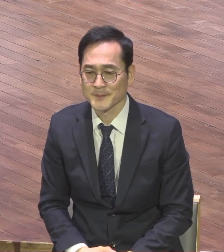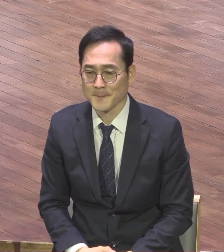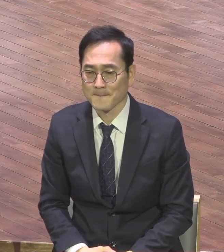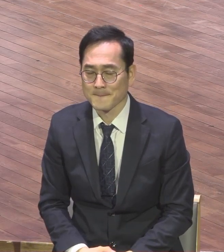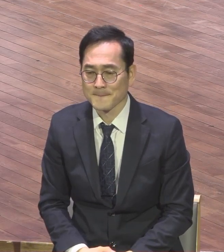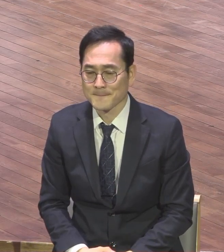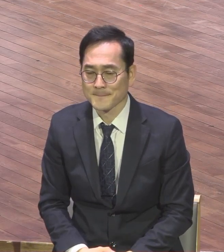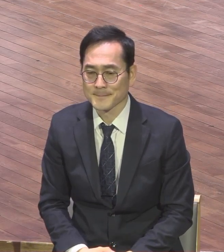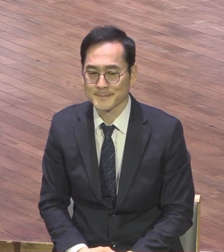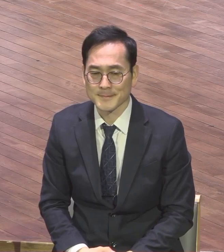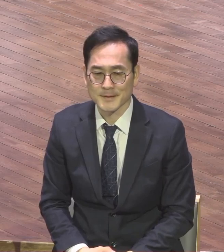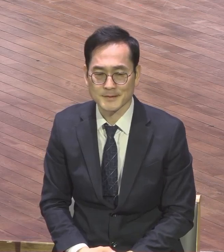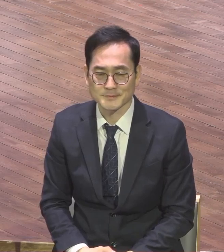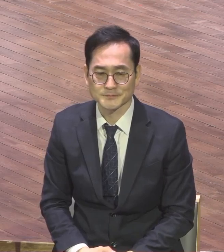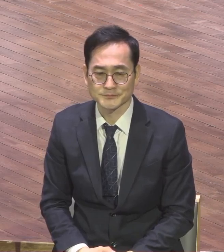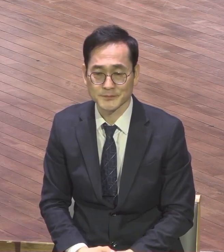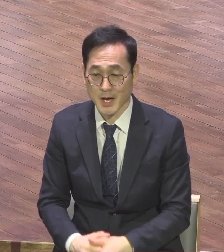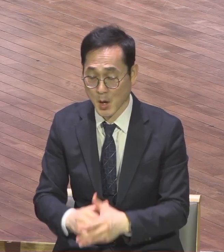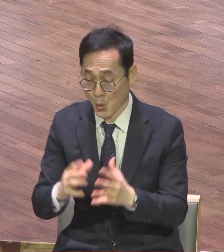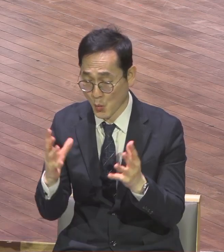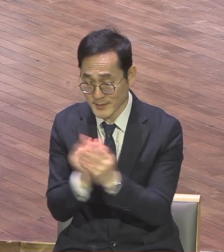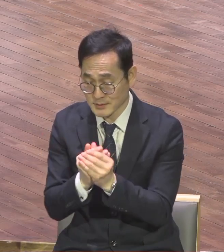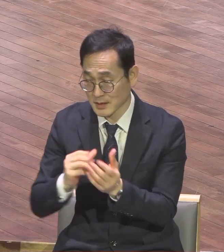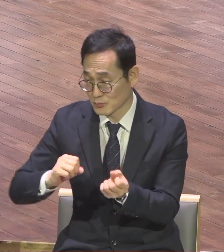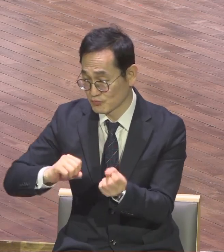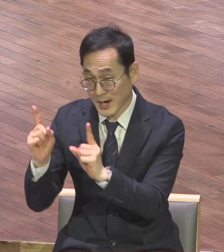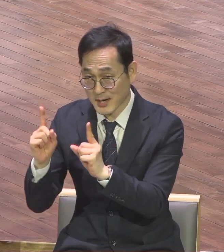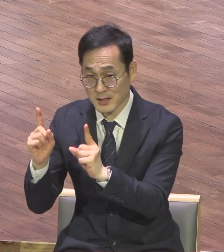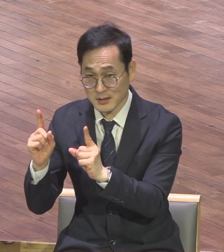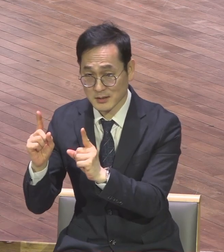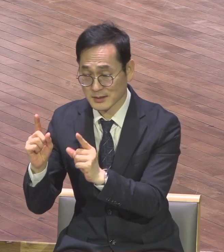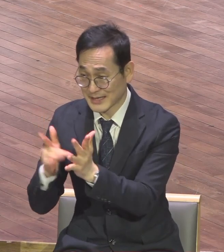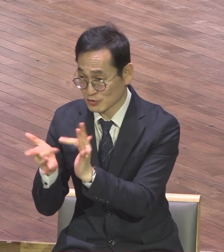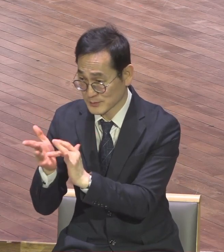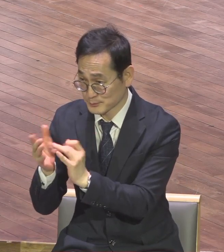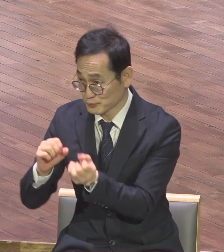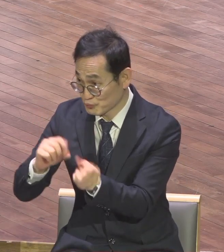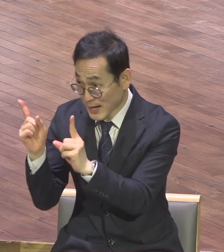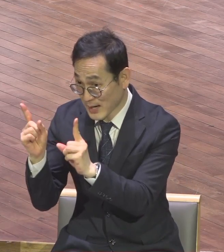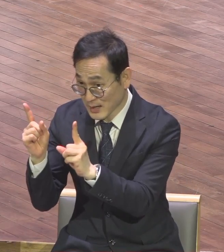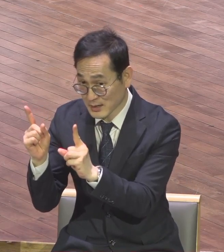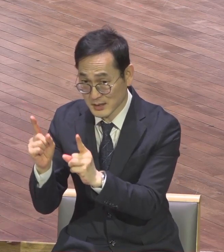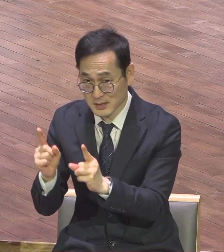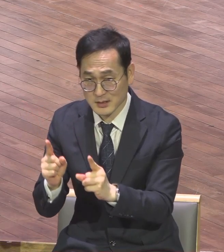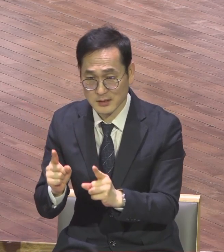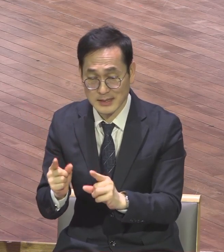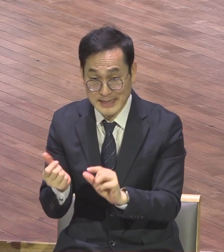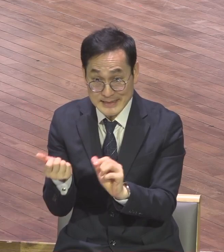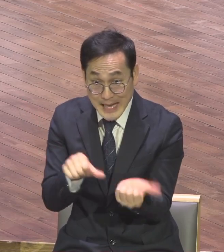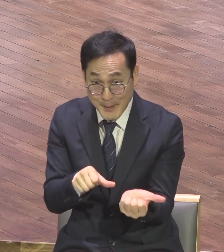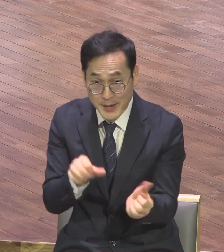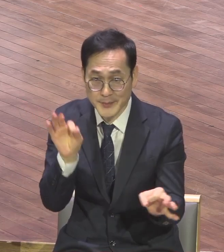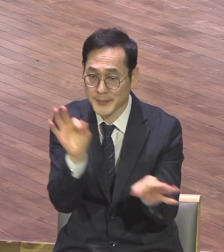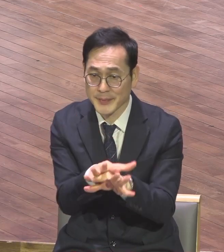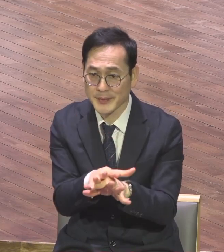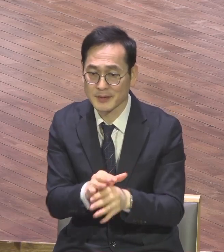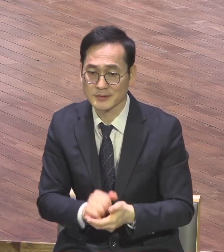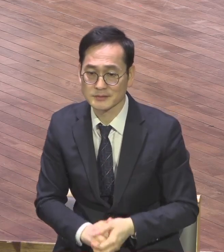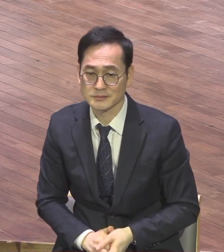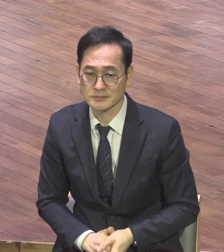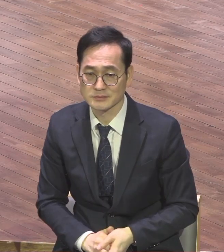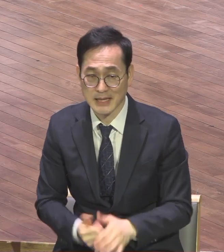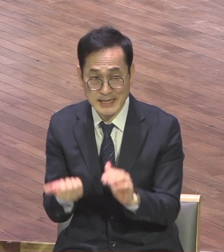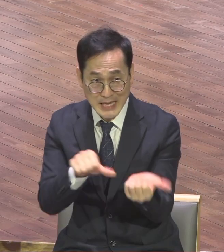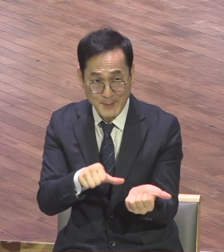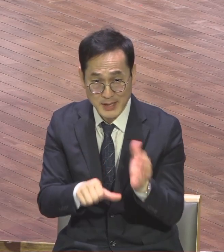완벽하게 부활 하심으로 완벽하게 사망을 끝냈어. 그래서 사망이 더 이상 우리에게 왕노릇할